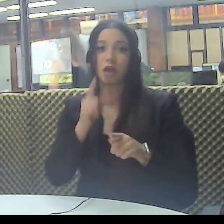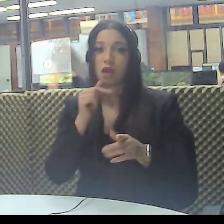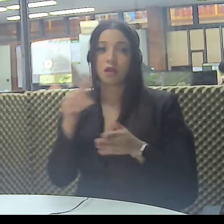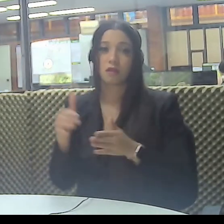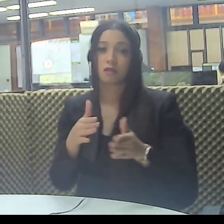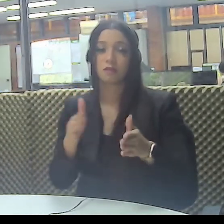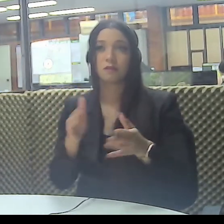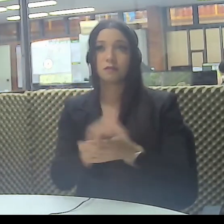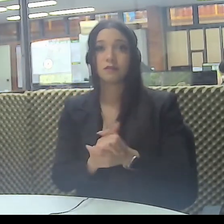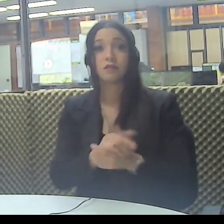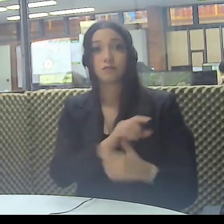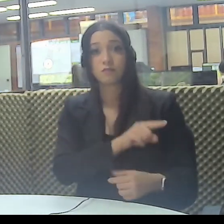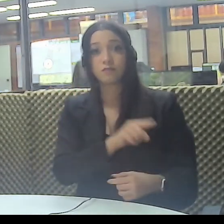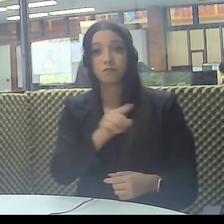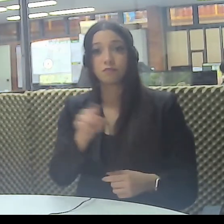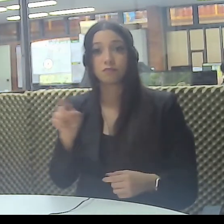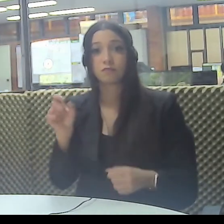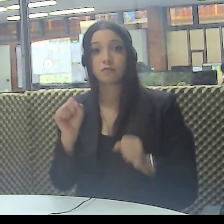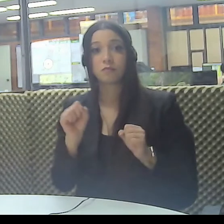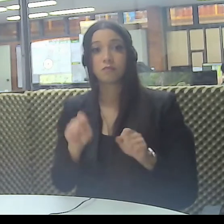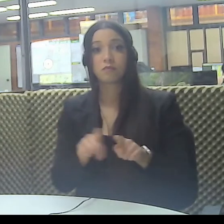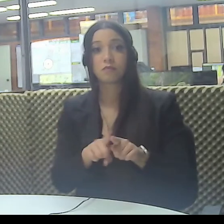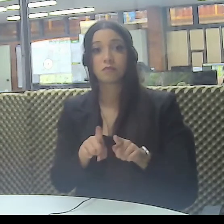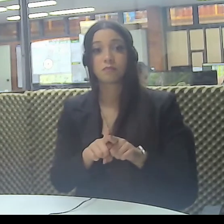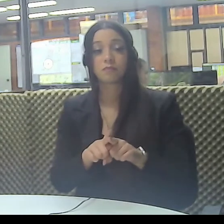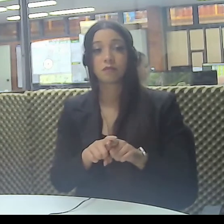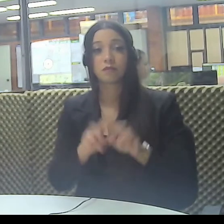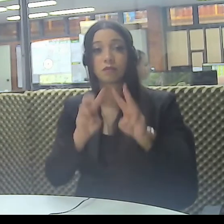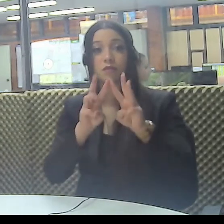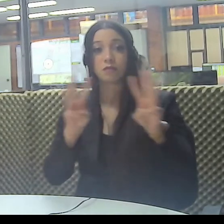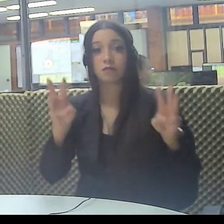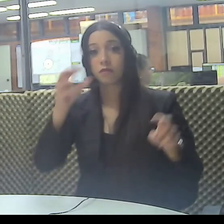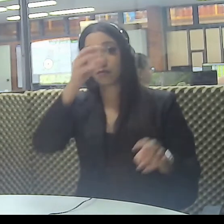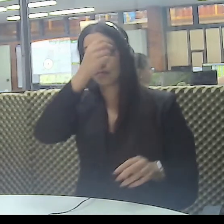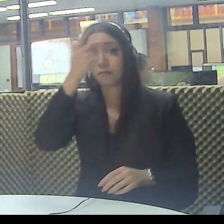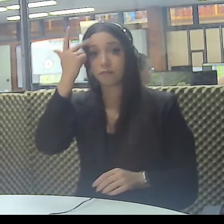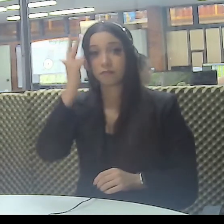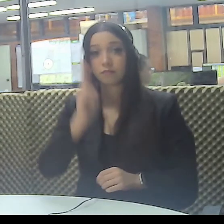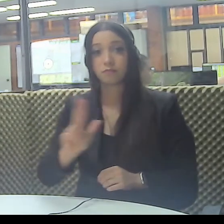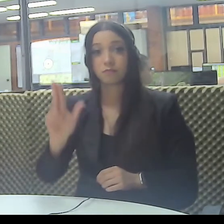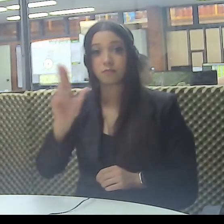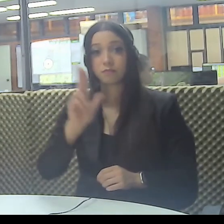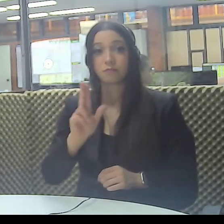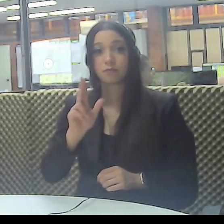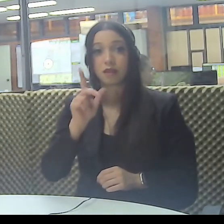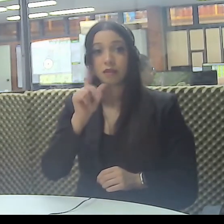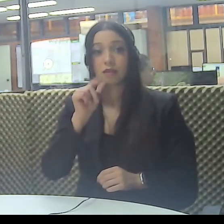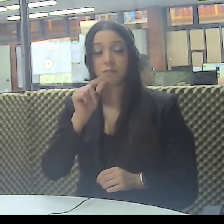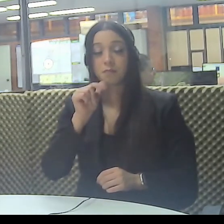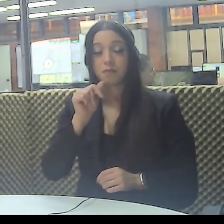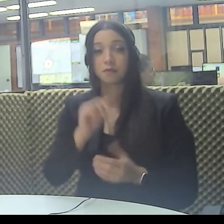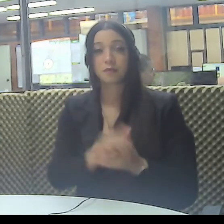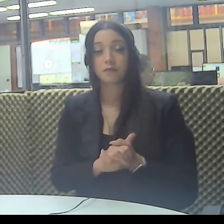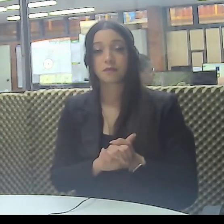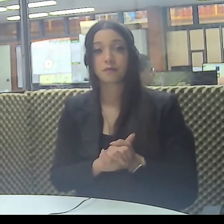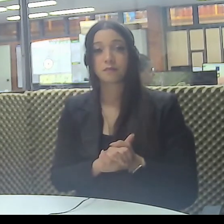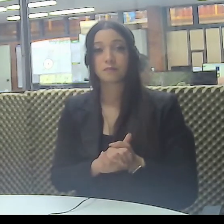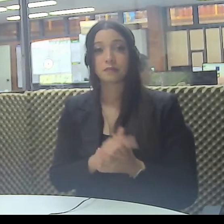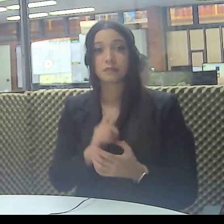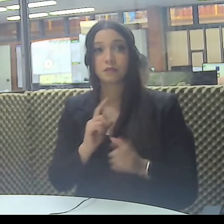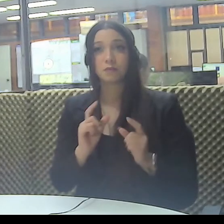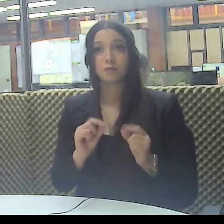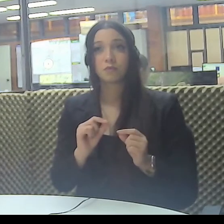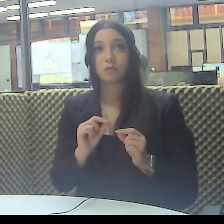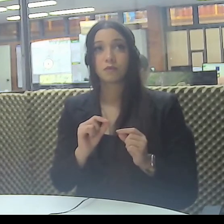né? Você pode acessar o portal da Prefeitura de Uberlândia na página do DEMAI e lá você